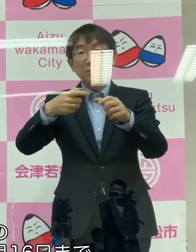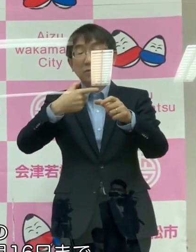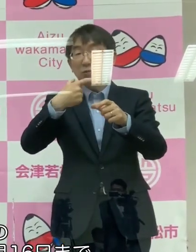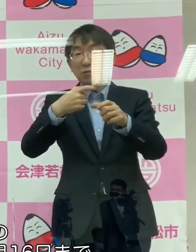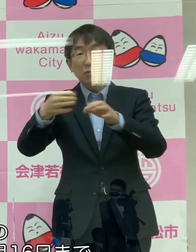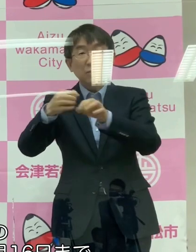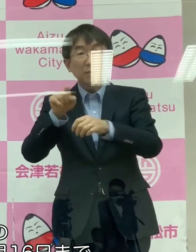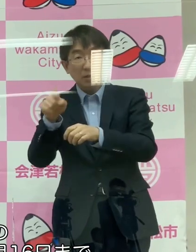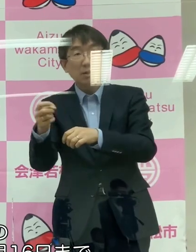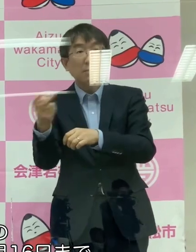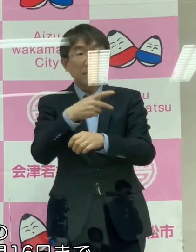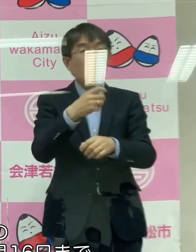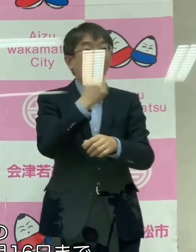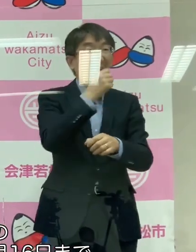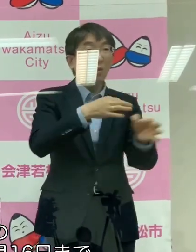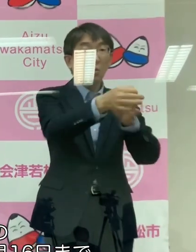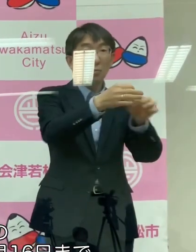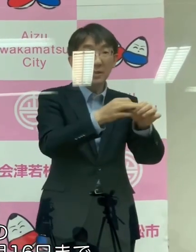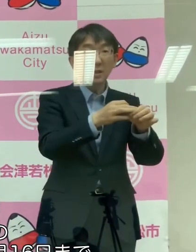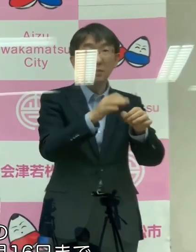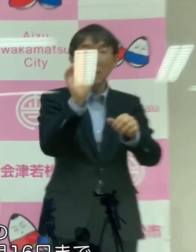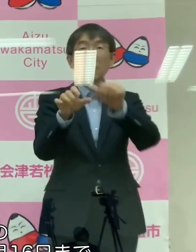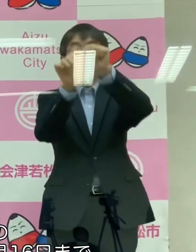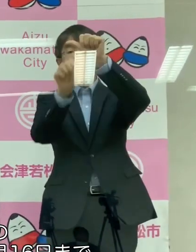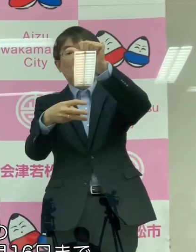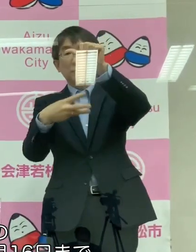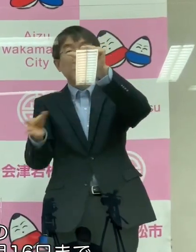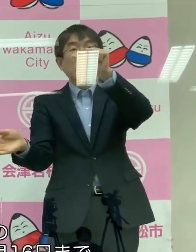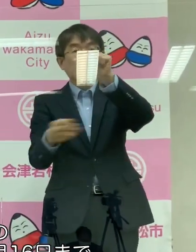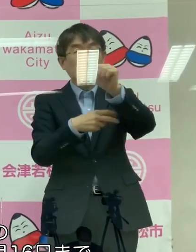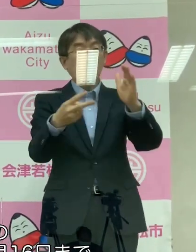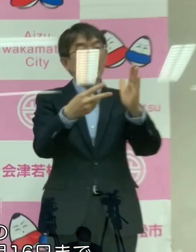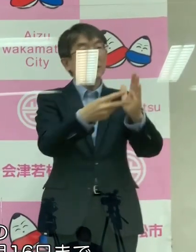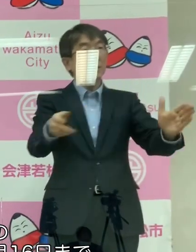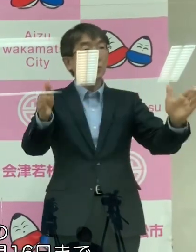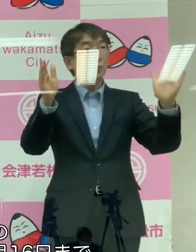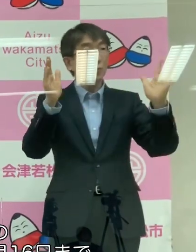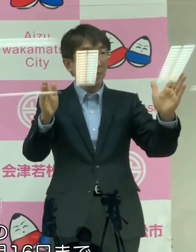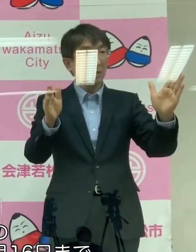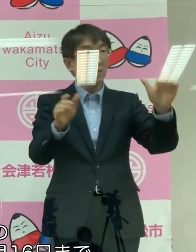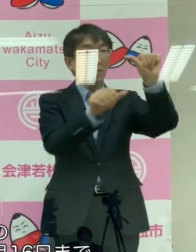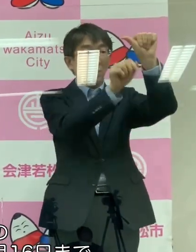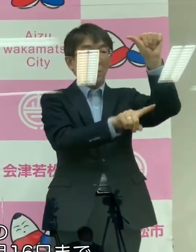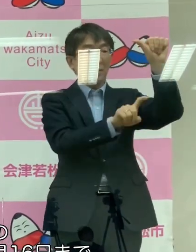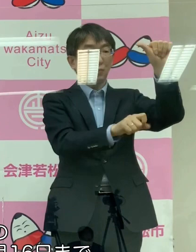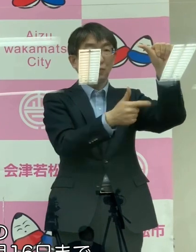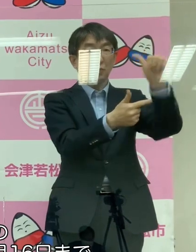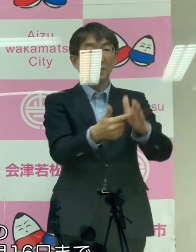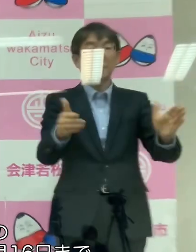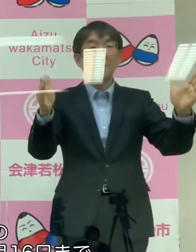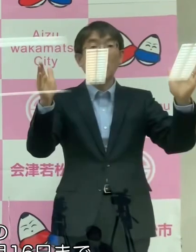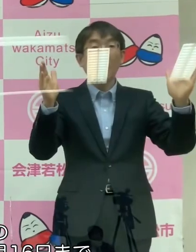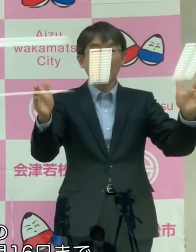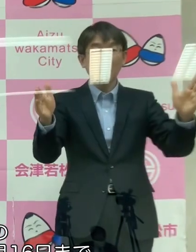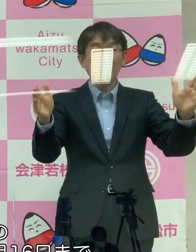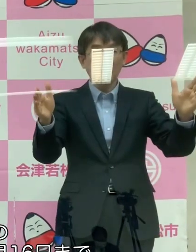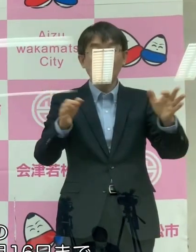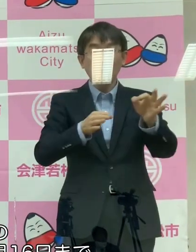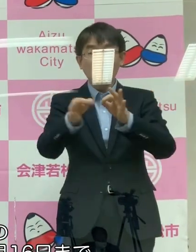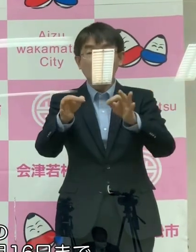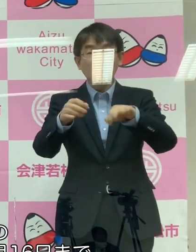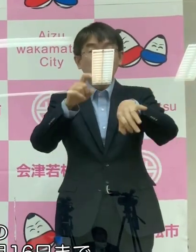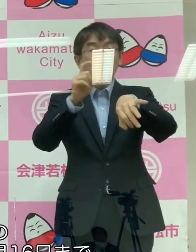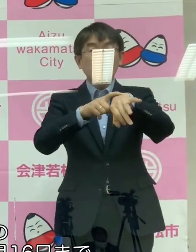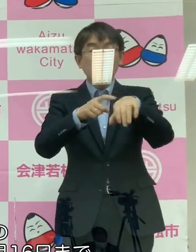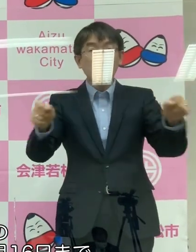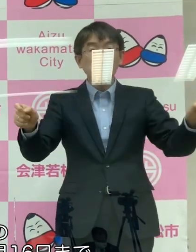連休中の5月3日から2週間、5月16日までの時間短縮を